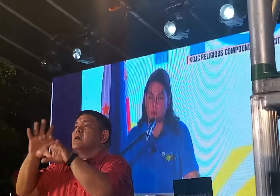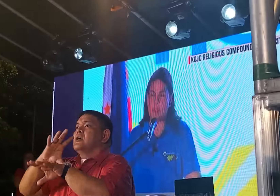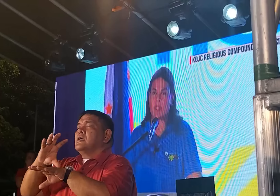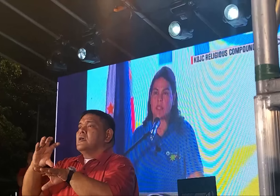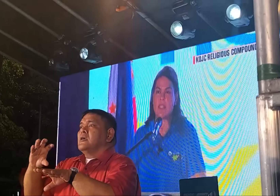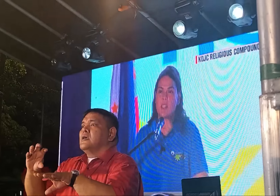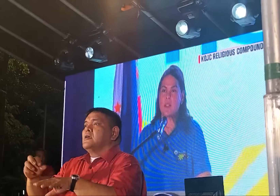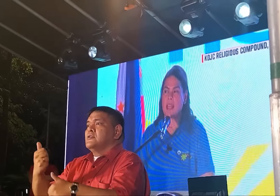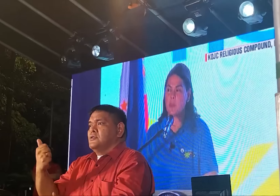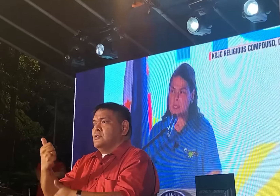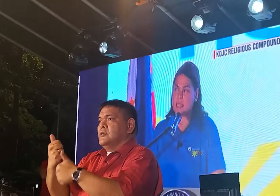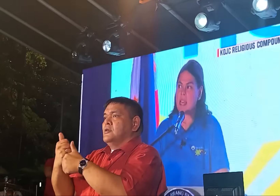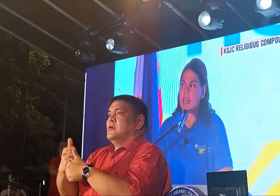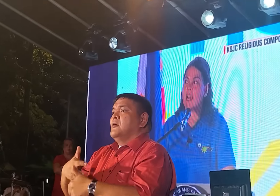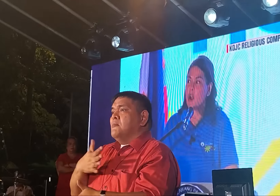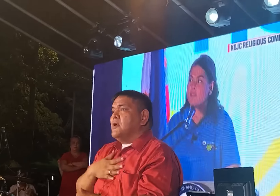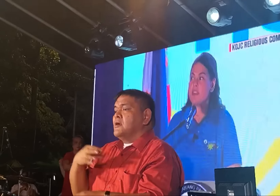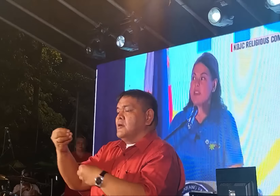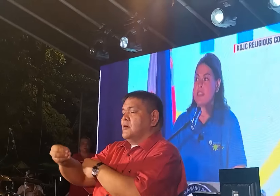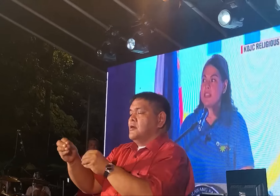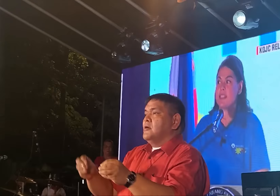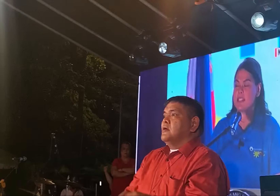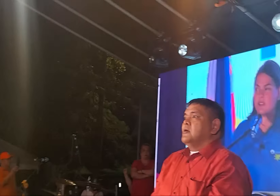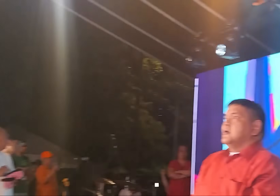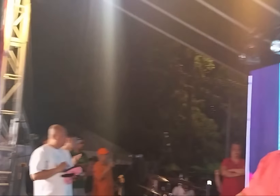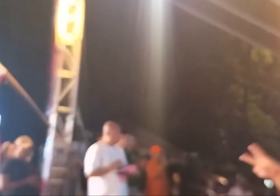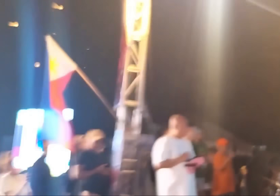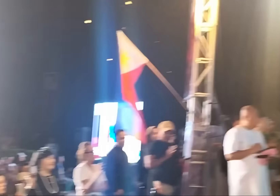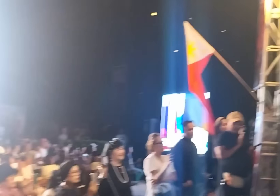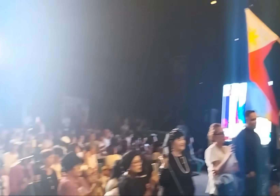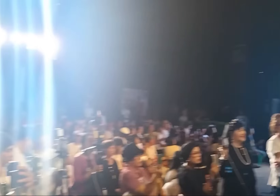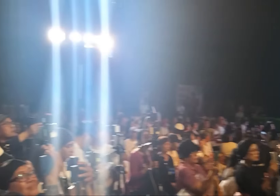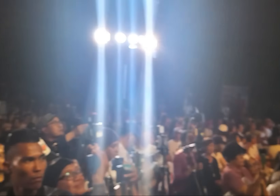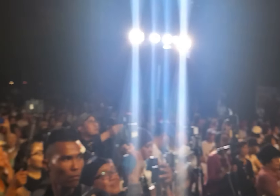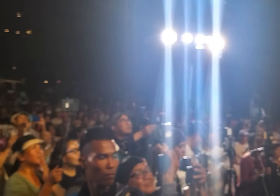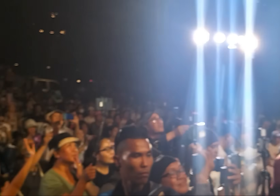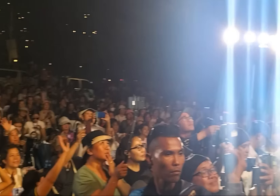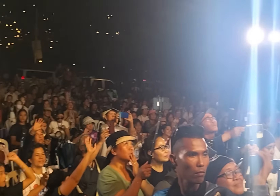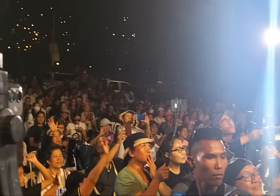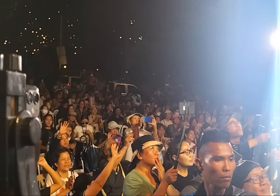suporta ninyo sa aking opisina, ang Office of the Vice President.